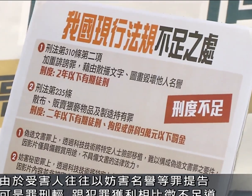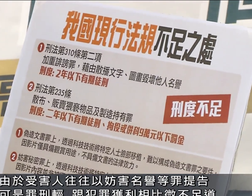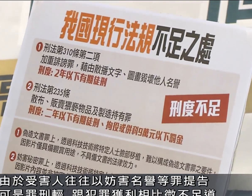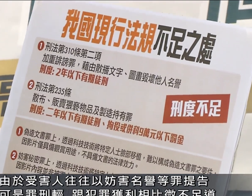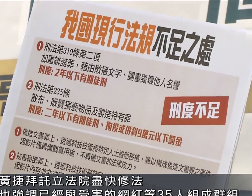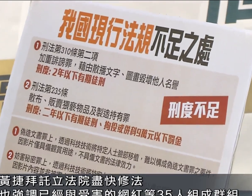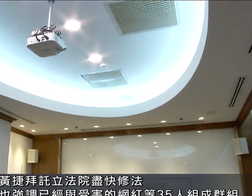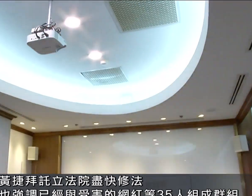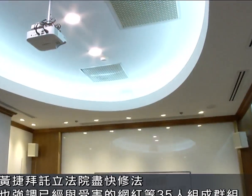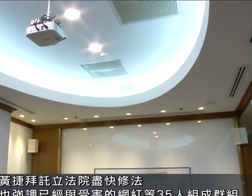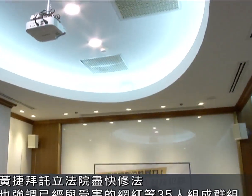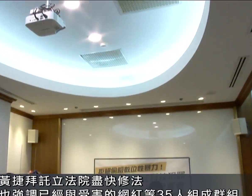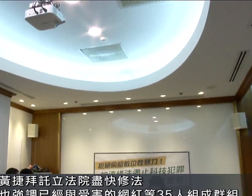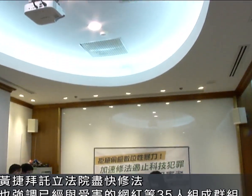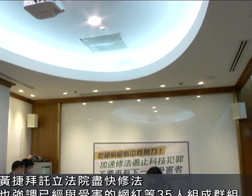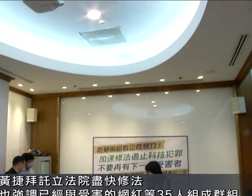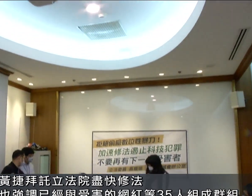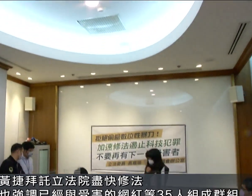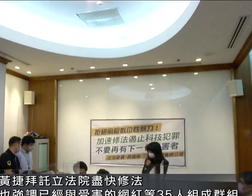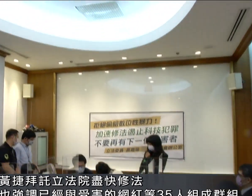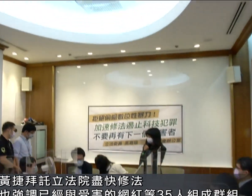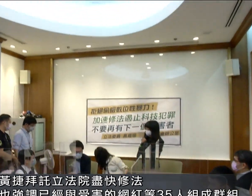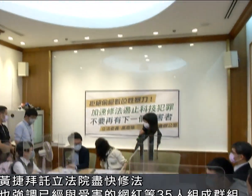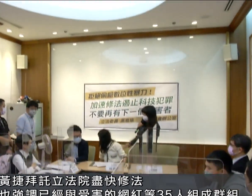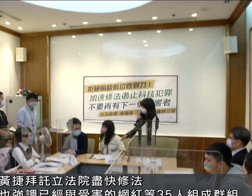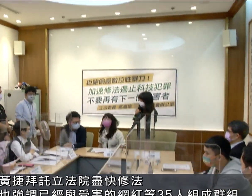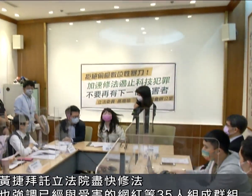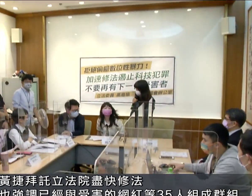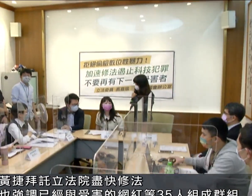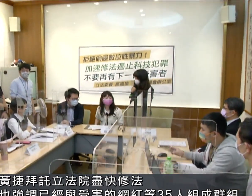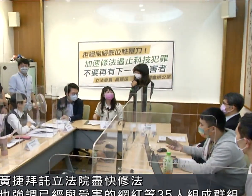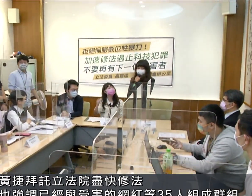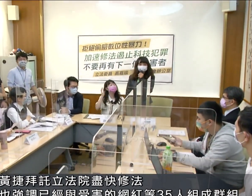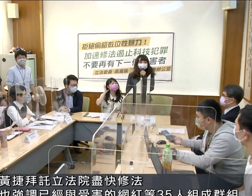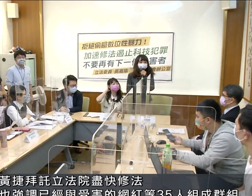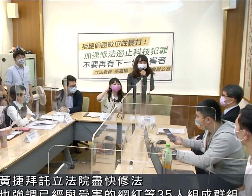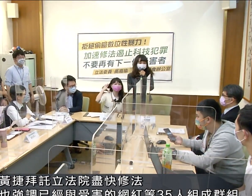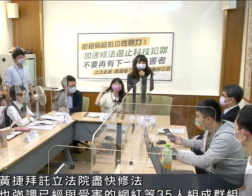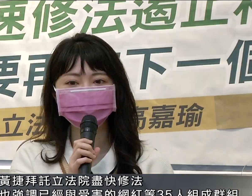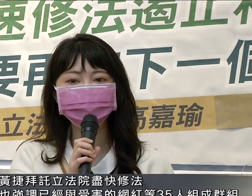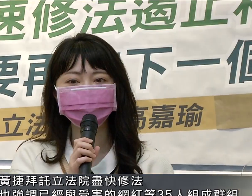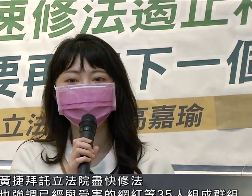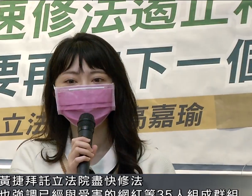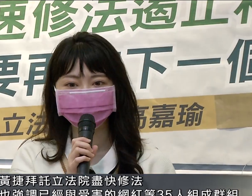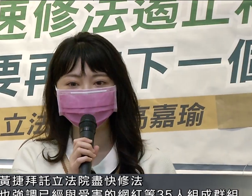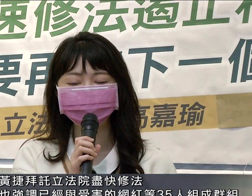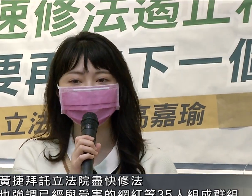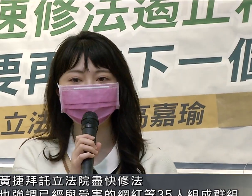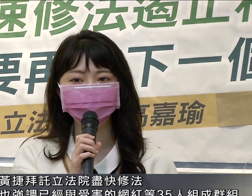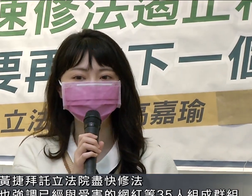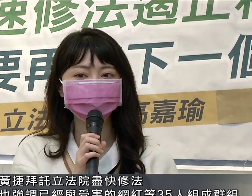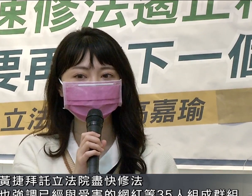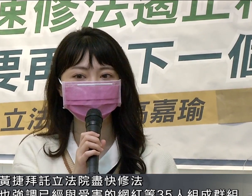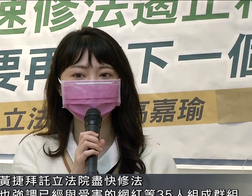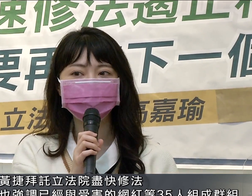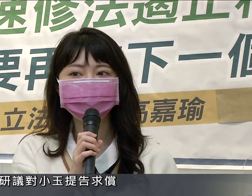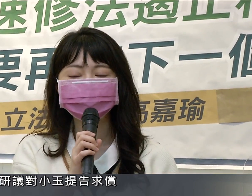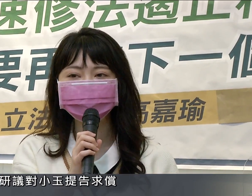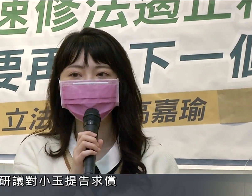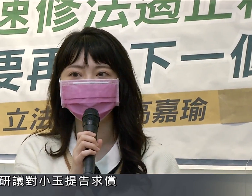足道。黄杰拜托立法院尽快修法，也强调已经与受害的网红等35人组成群组，严厉对